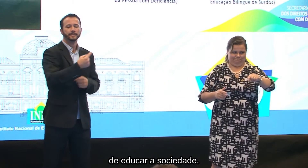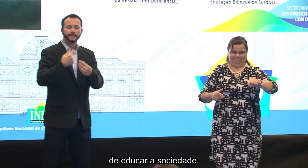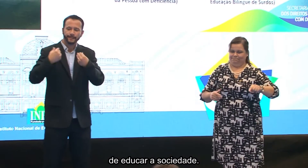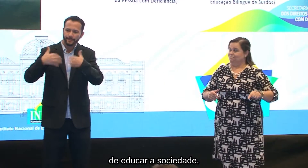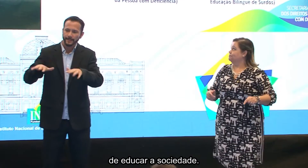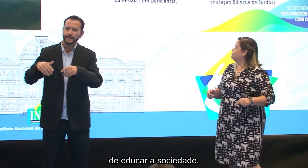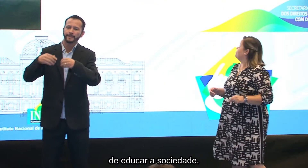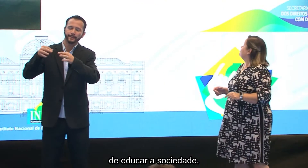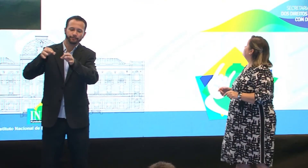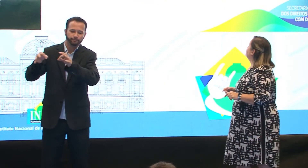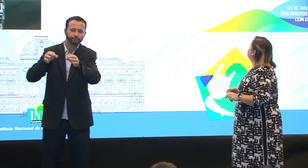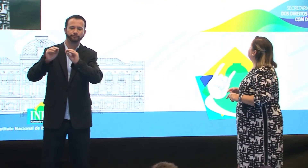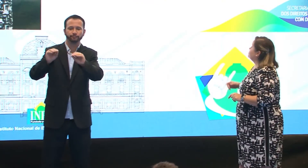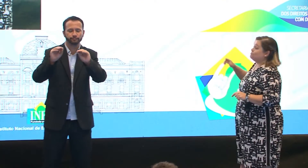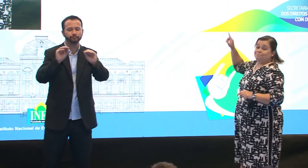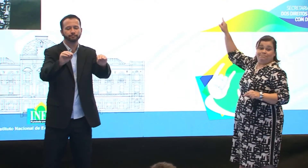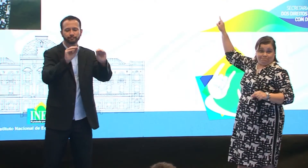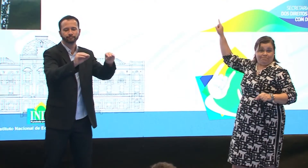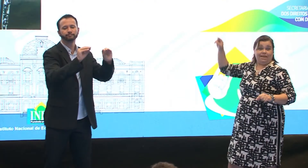a sociedade.